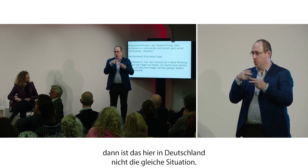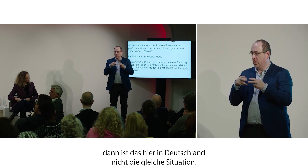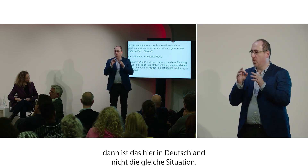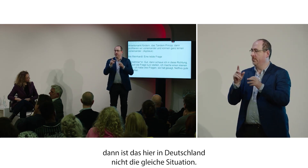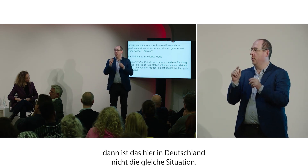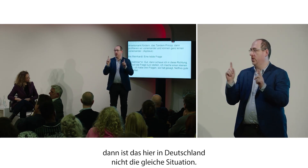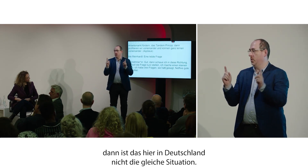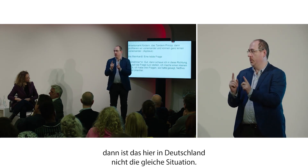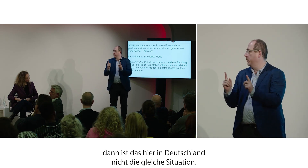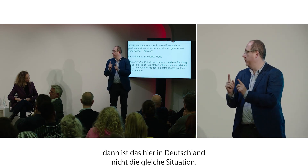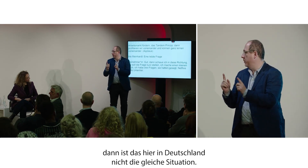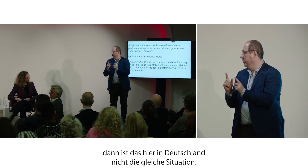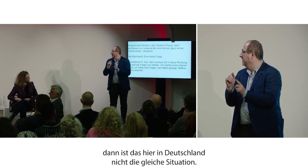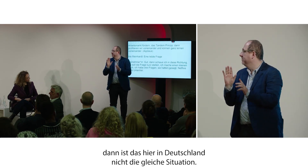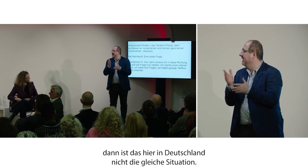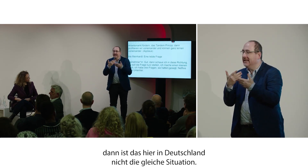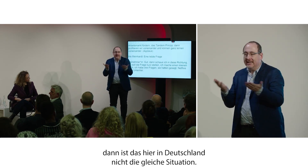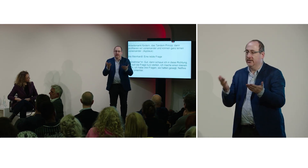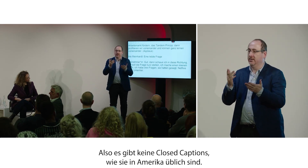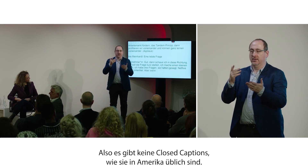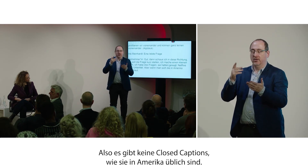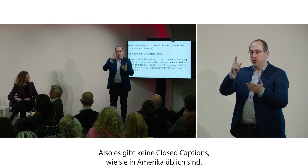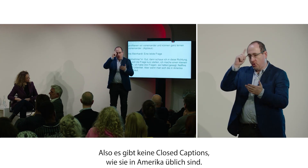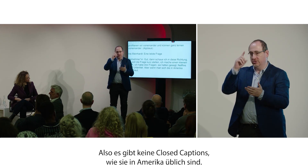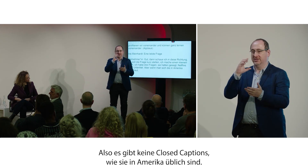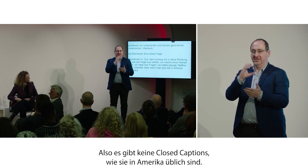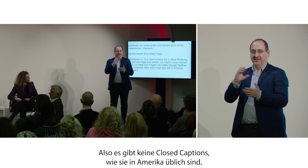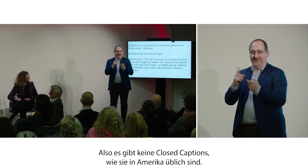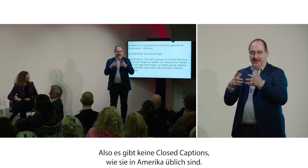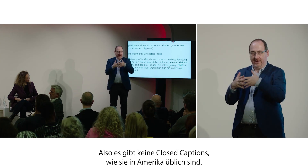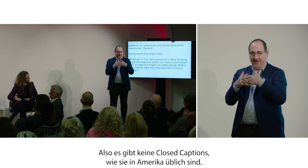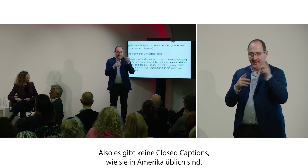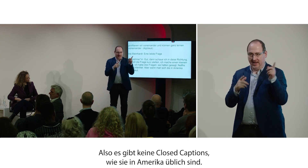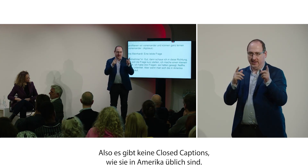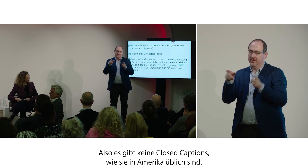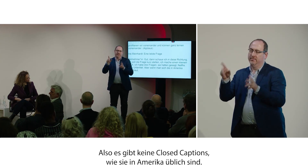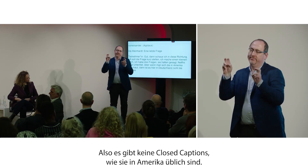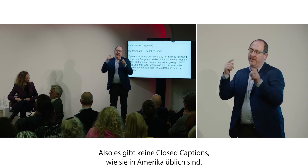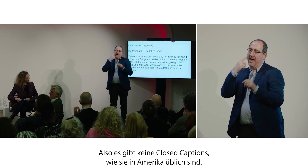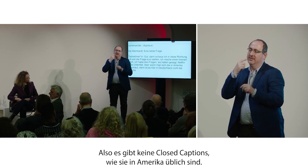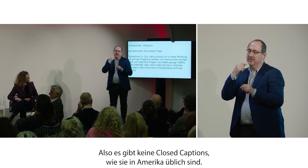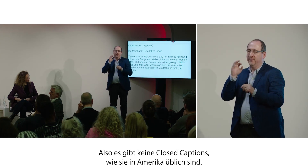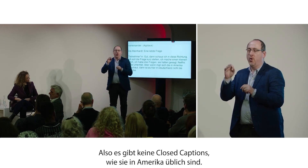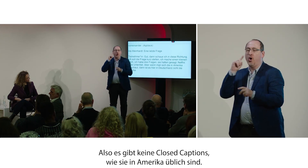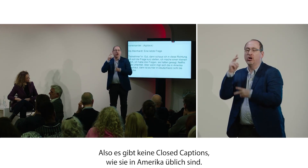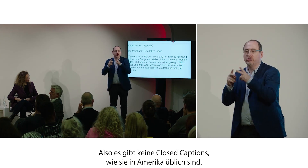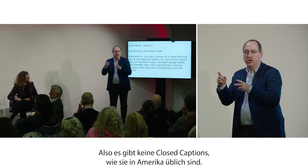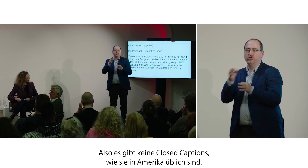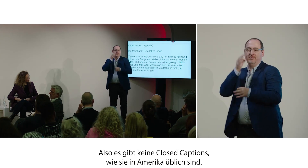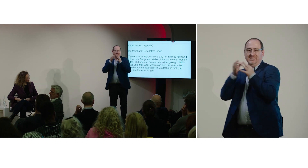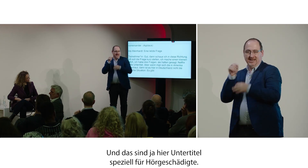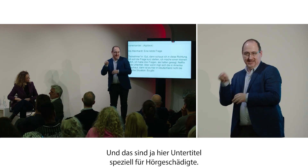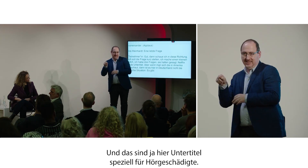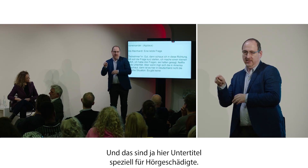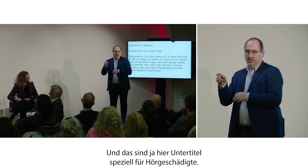ist das hier in Deutschland nicht die gleiche Situation. Also es gibt da sozusagen keine Close Captions, wie sie in Amerika